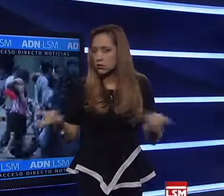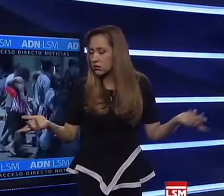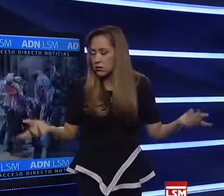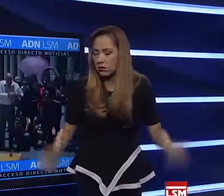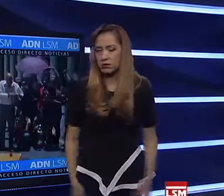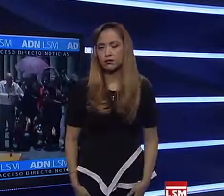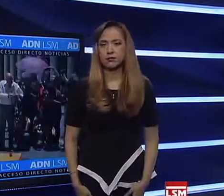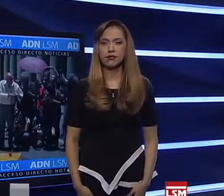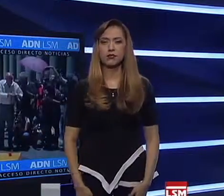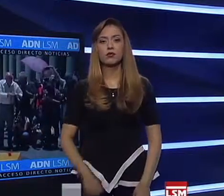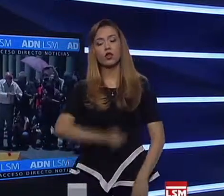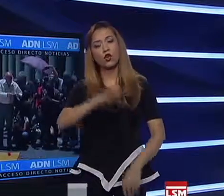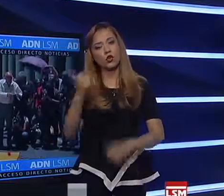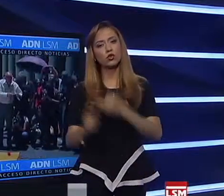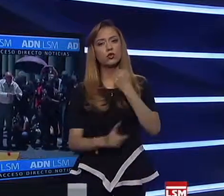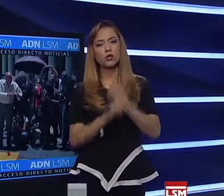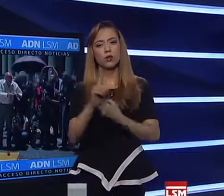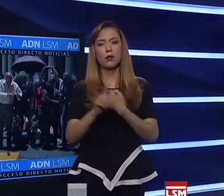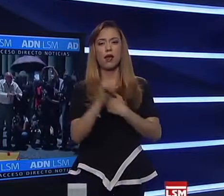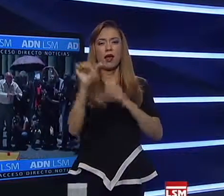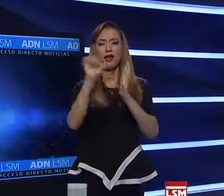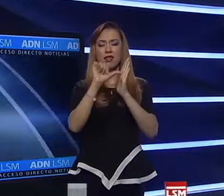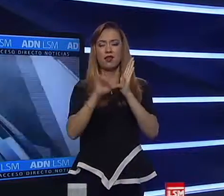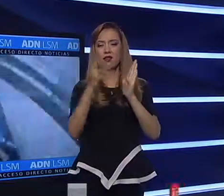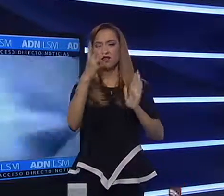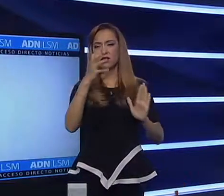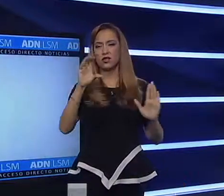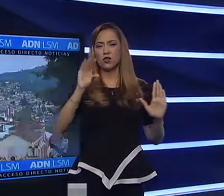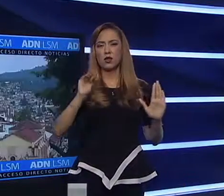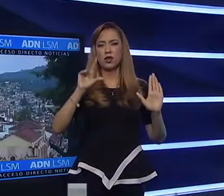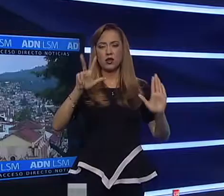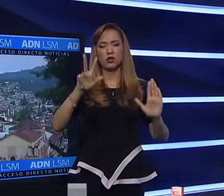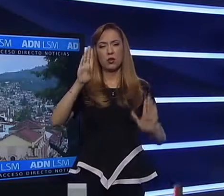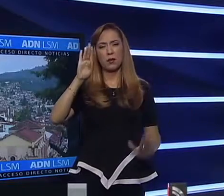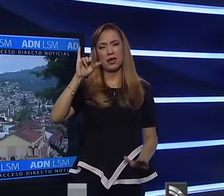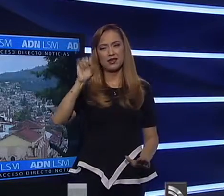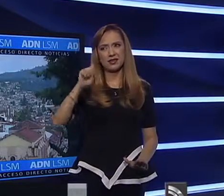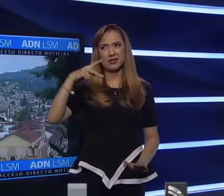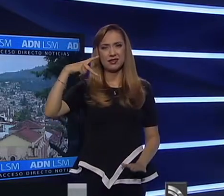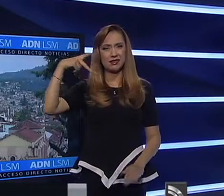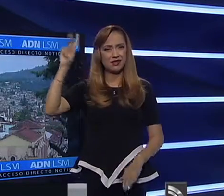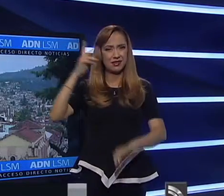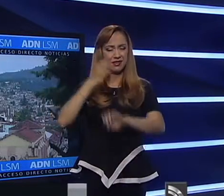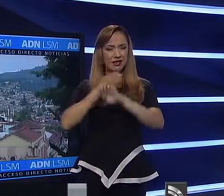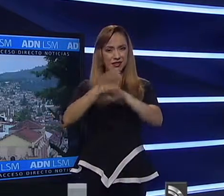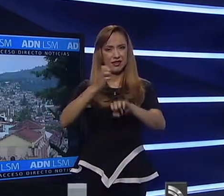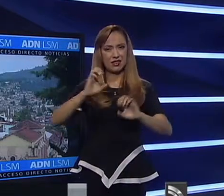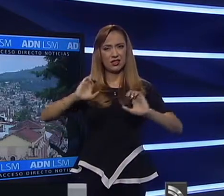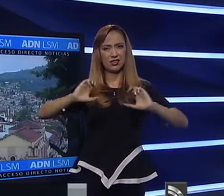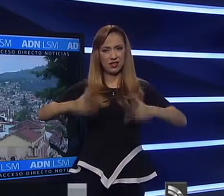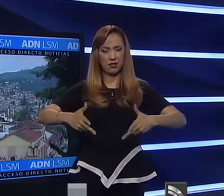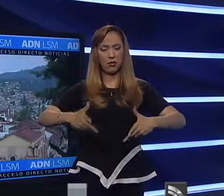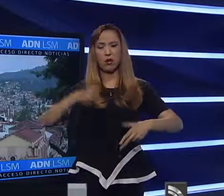reiteró que el artículo 398 bis del Código Penal del Estado de Chiapas, que sancionaba el delito de halconeo,